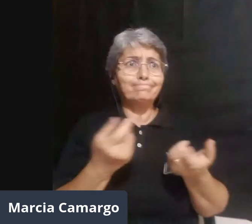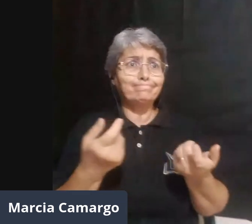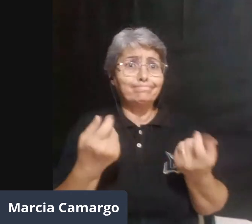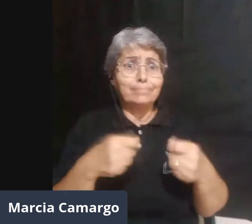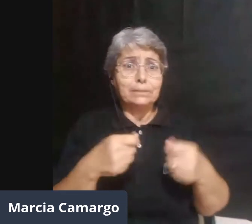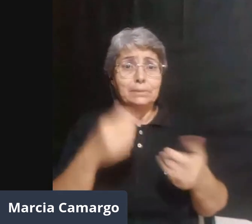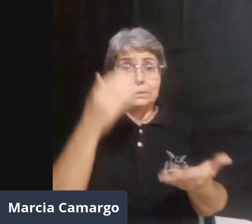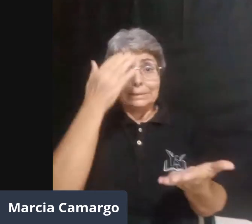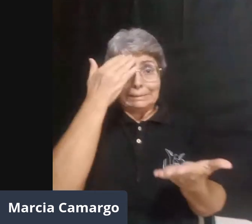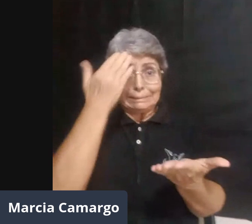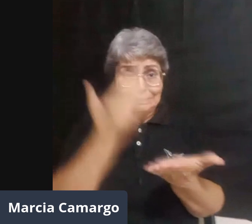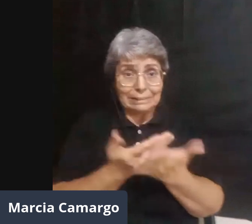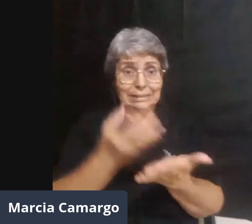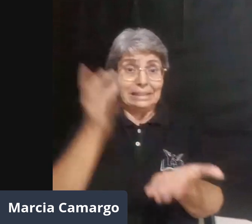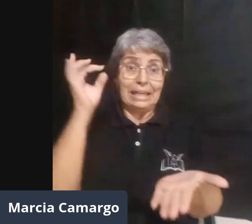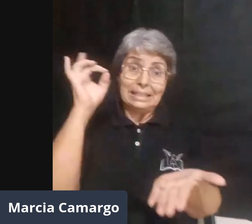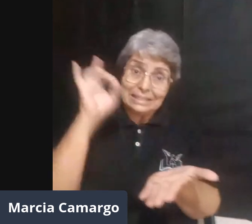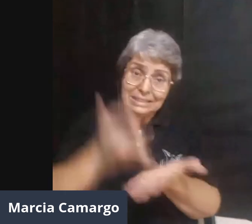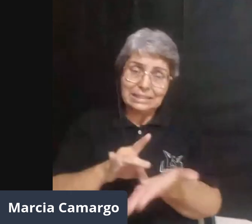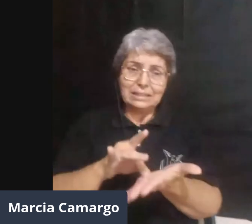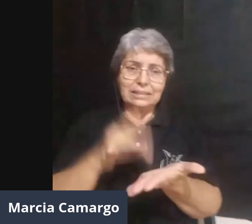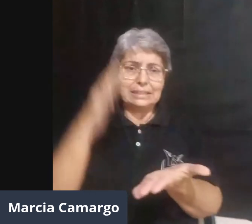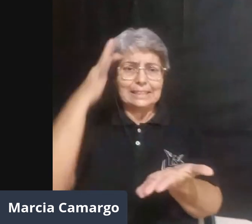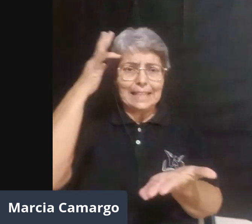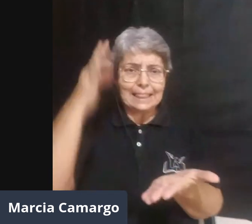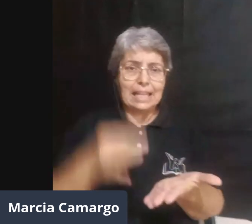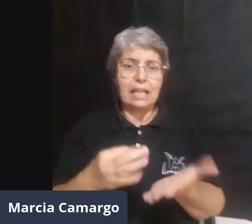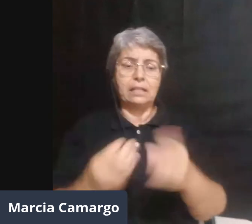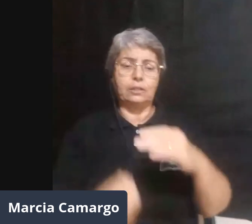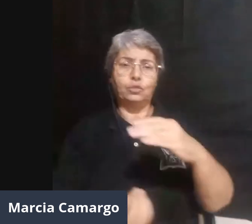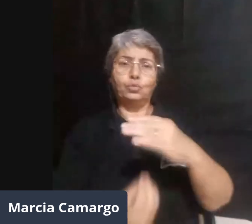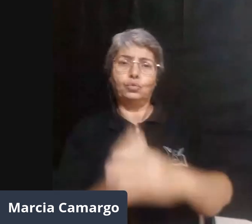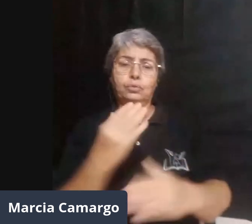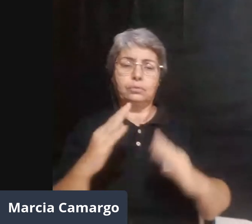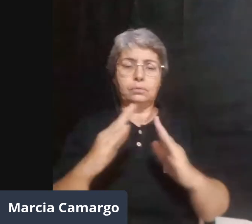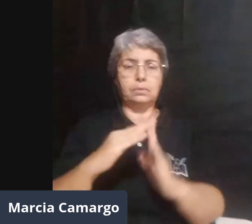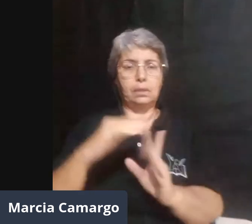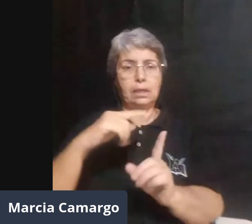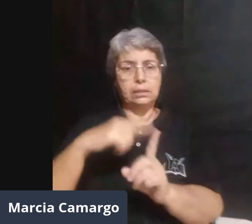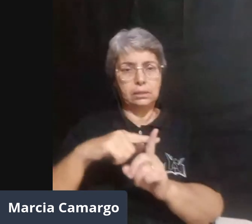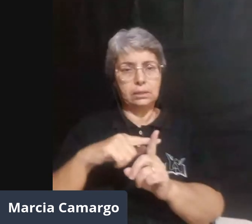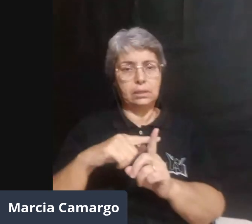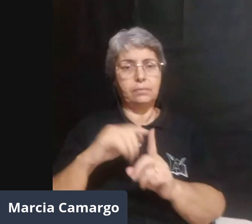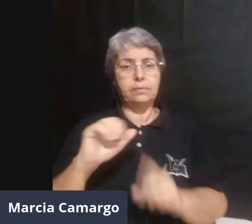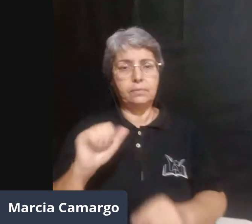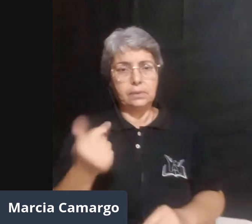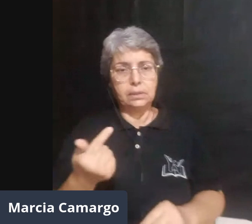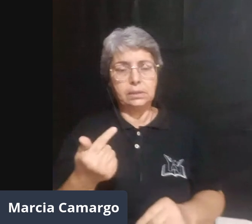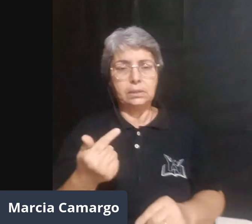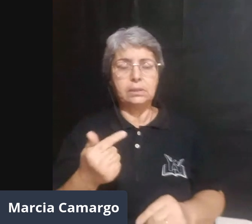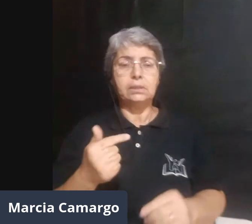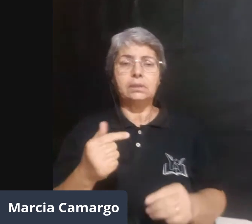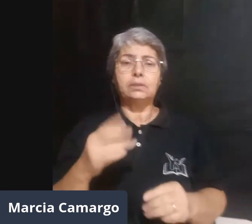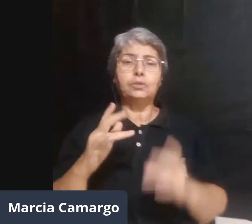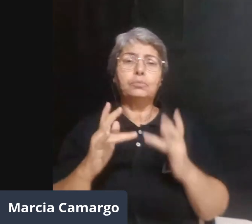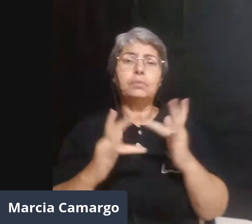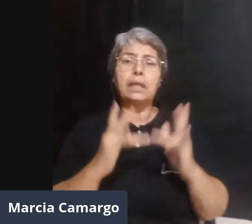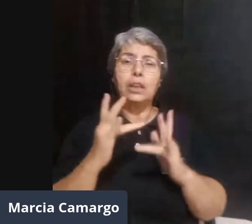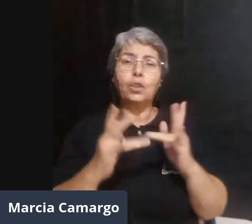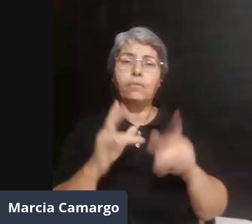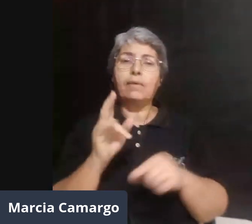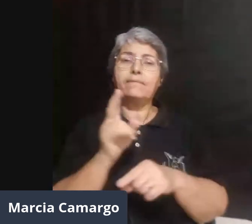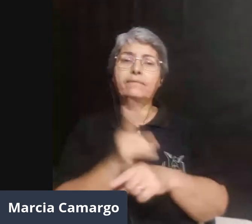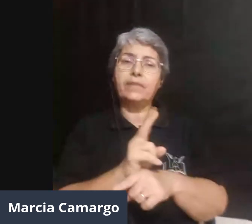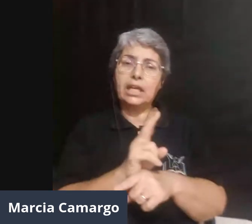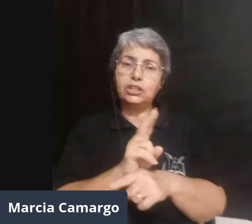Igreja Adventista realmente surgiu na pureza de uma noiva virgem, da noiva de